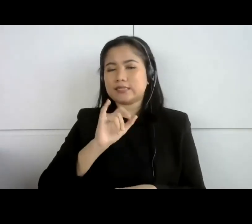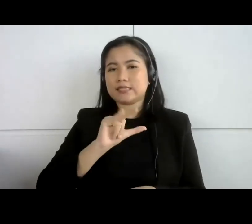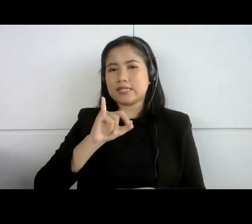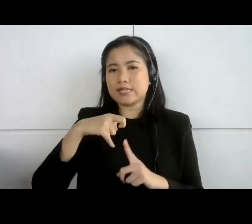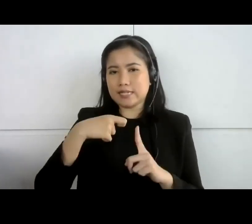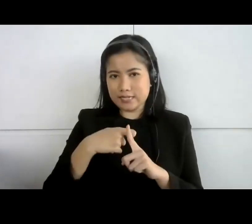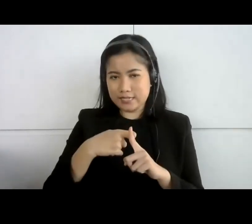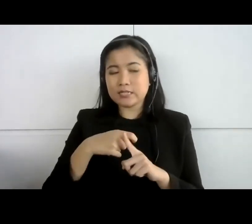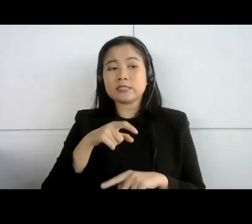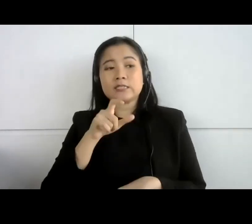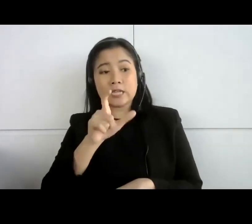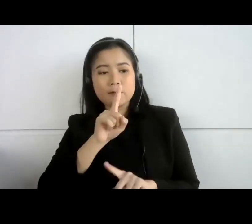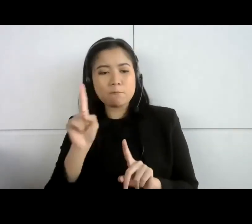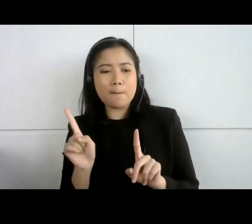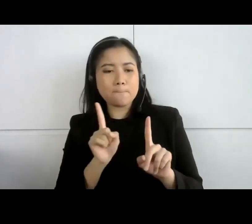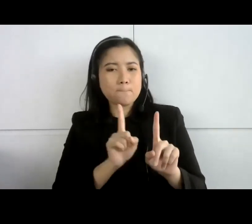cara